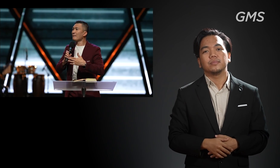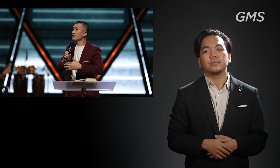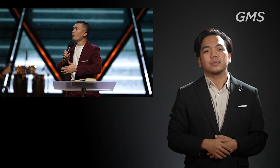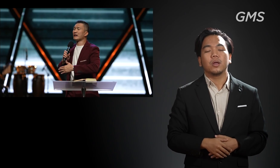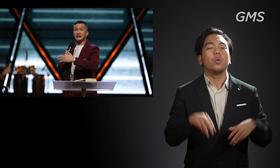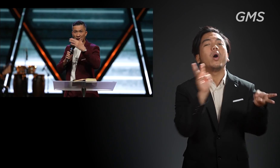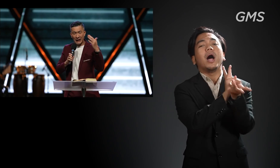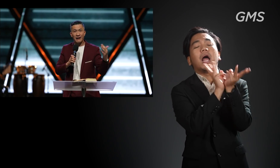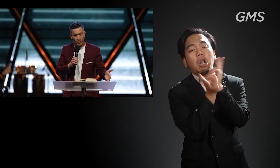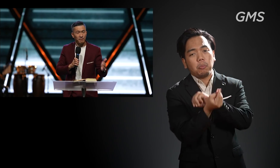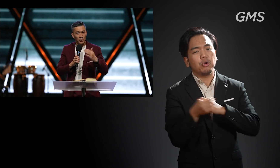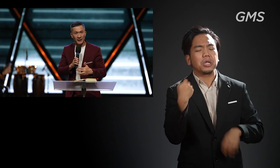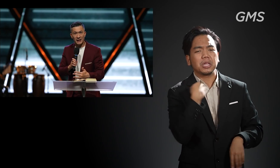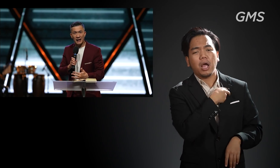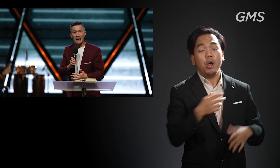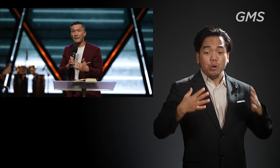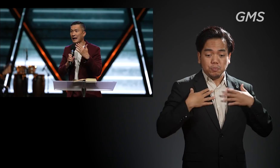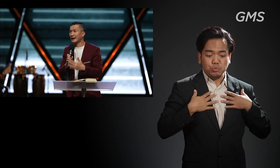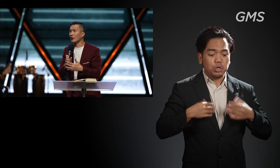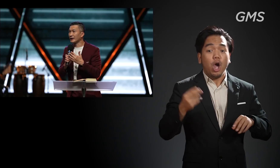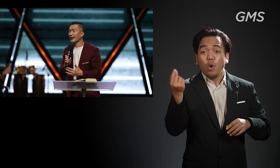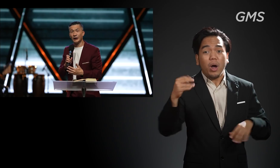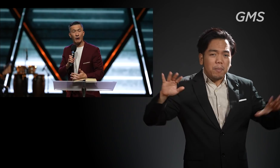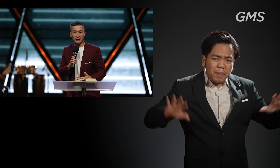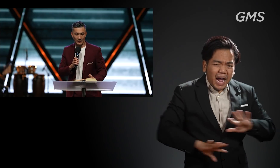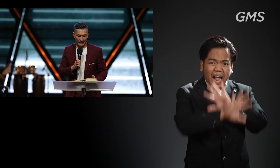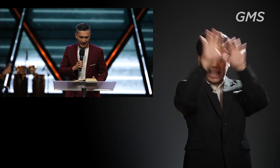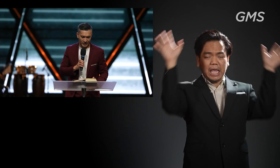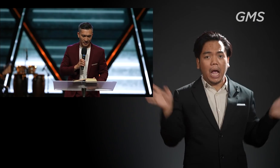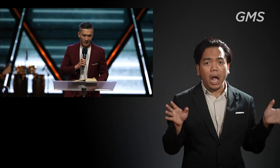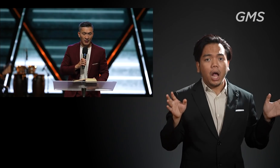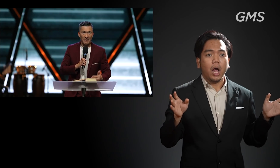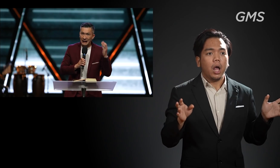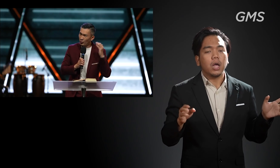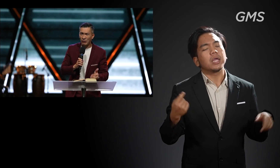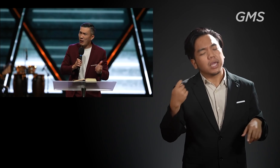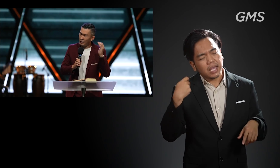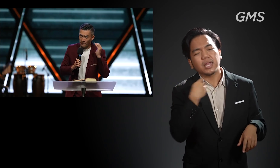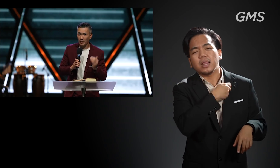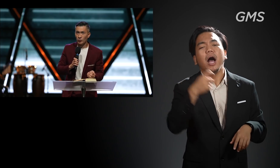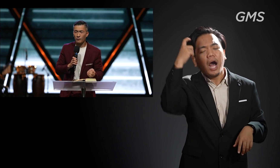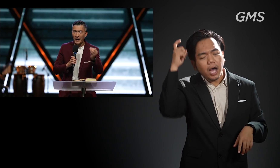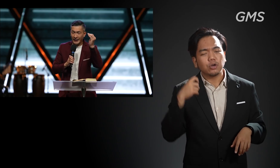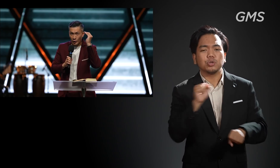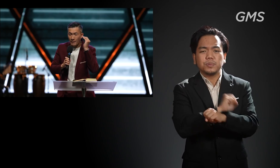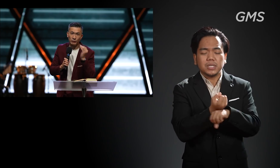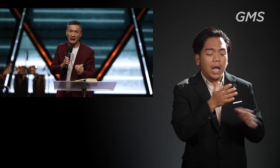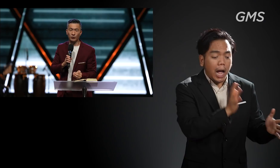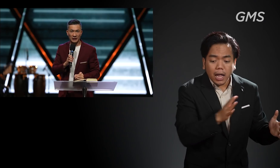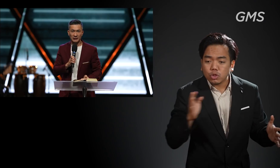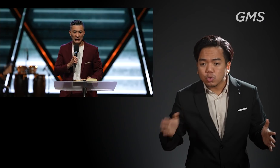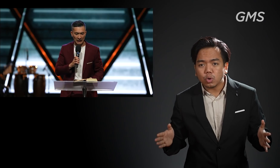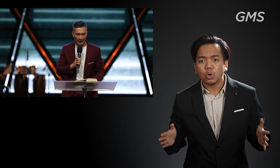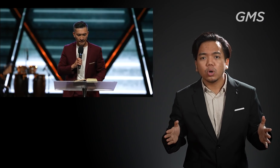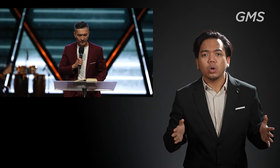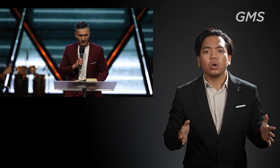Meskipun orang punya uang sejagat raya pun perlu perencanaan. Apalagi kalau kita ini uangnya terbatas. Mengatur keuangan itu perlu supaya kehidupanmu teratur